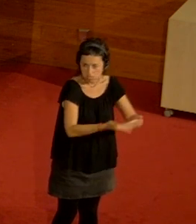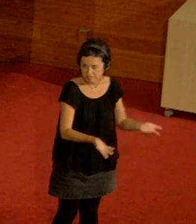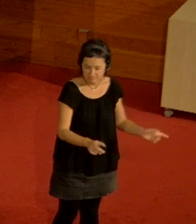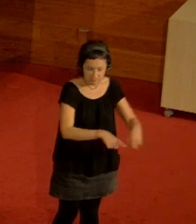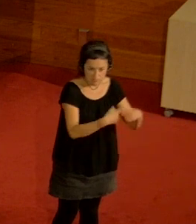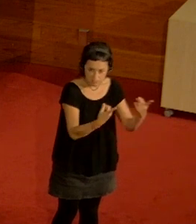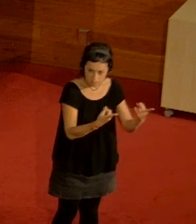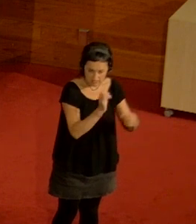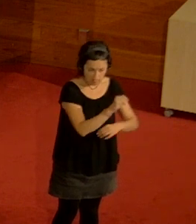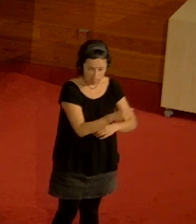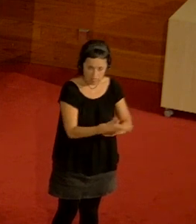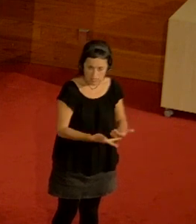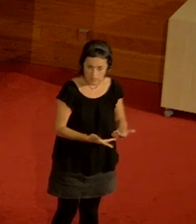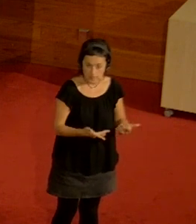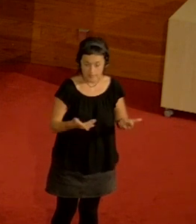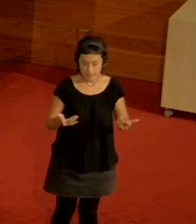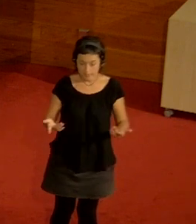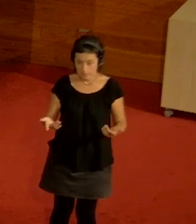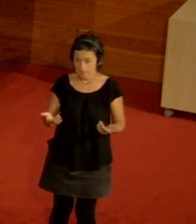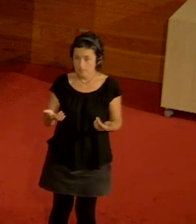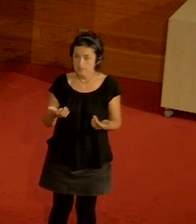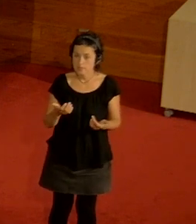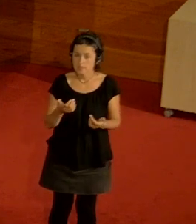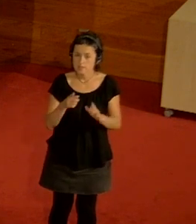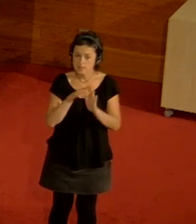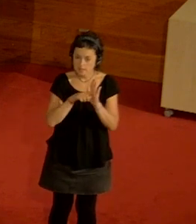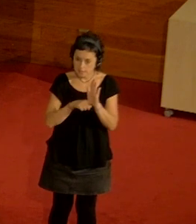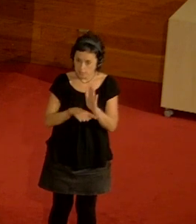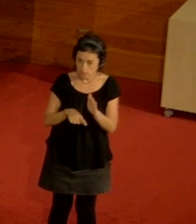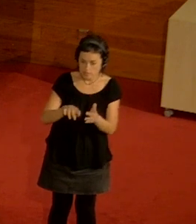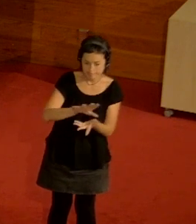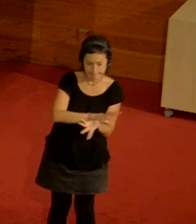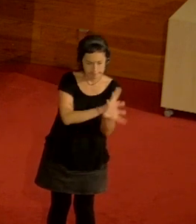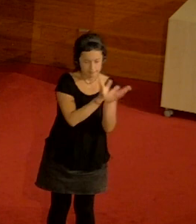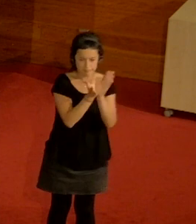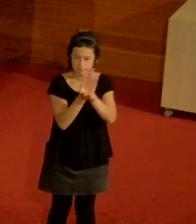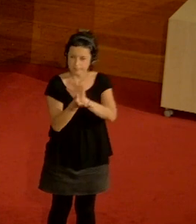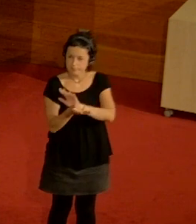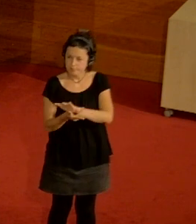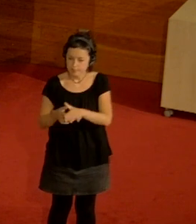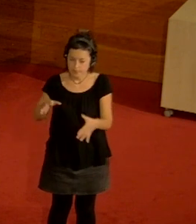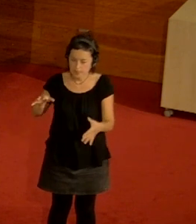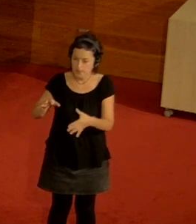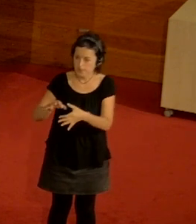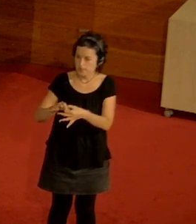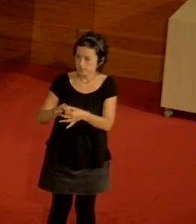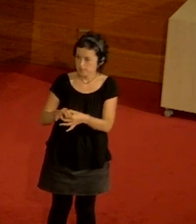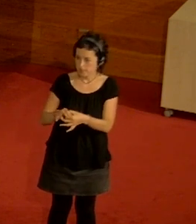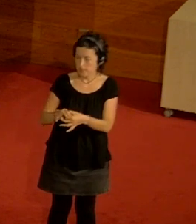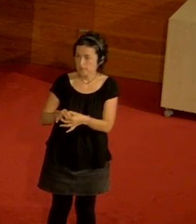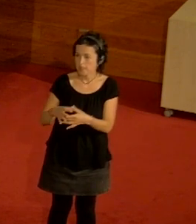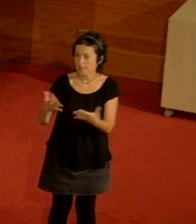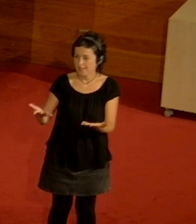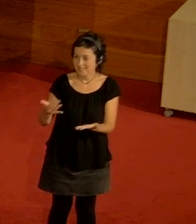y en esa transformación de de de esas condiciones tiene mucho que ver que compartamos esa